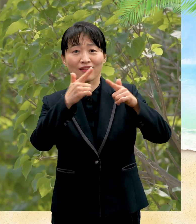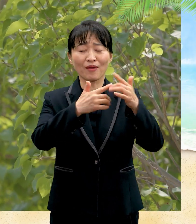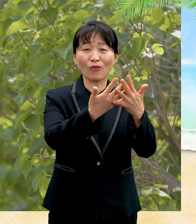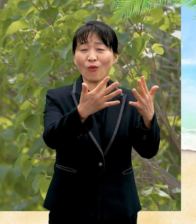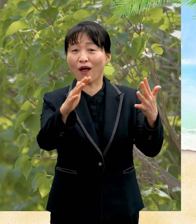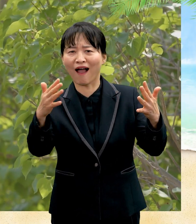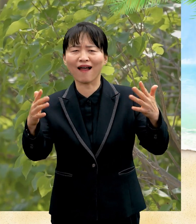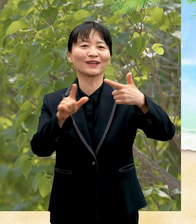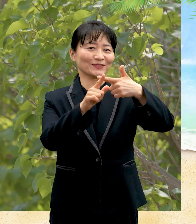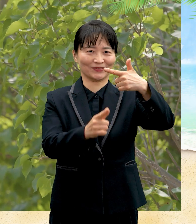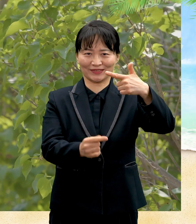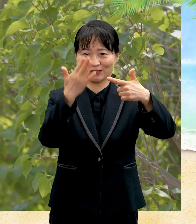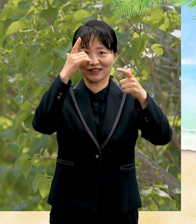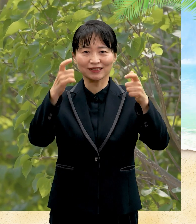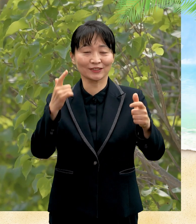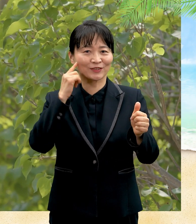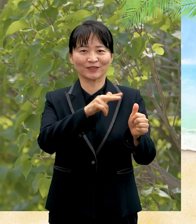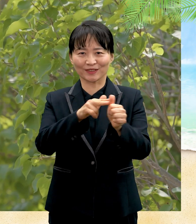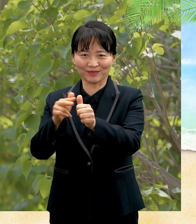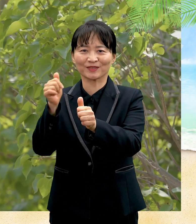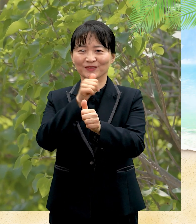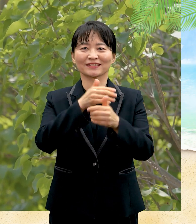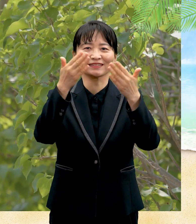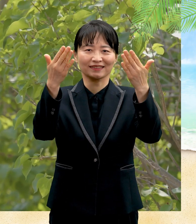녹음이 반겨지는 계절, 6월의 용산구 소식 전해드릴게요.